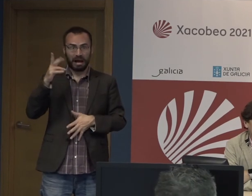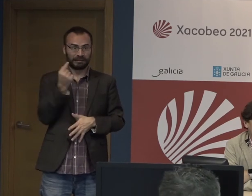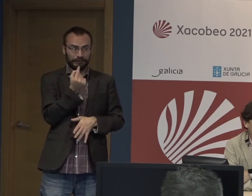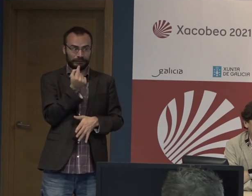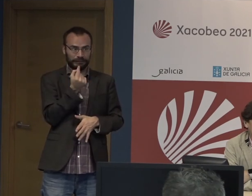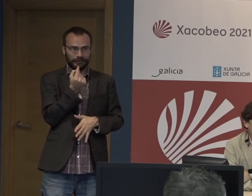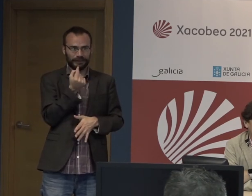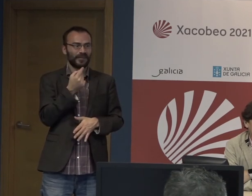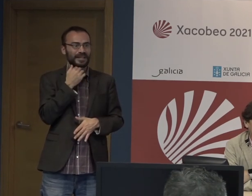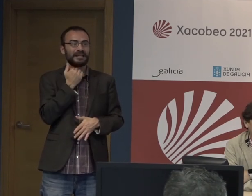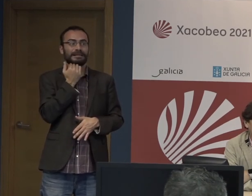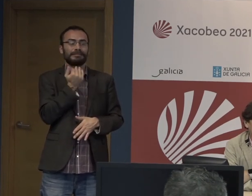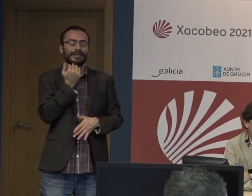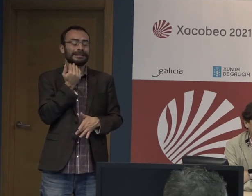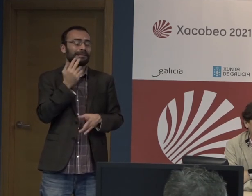ha sido un poco accidentada